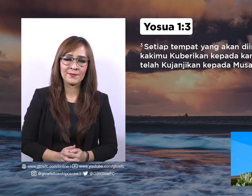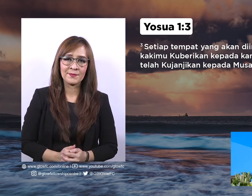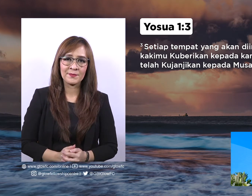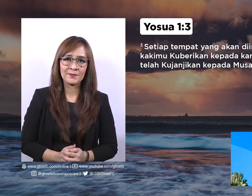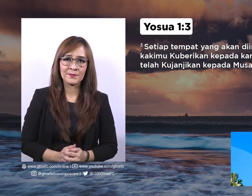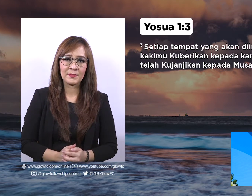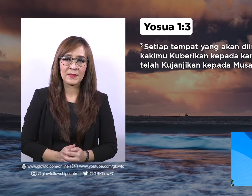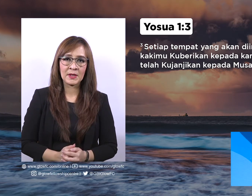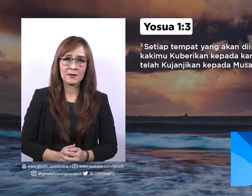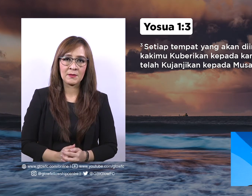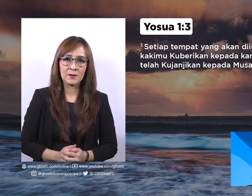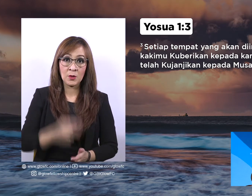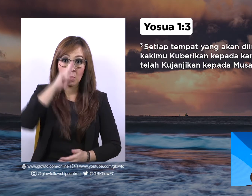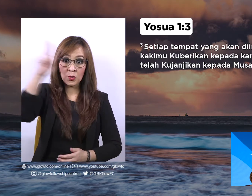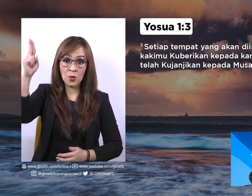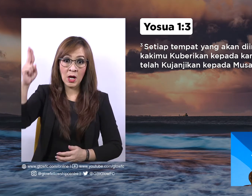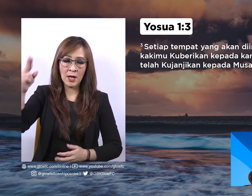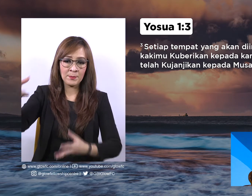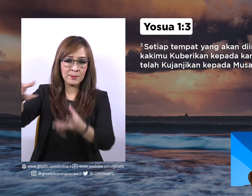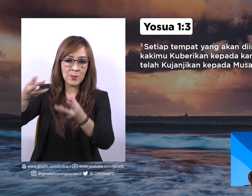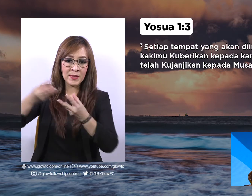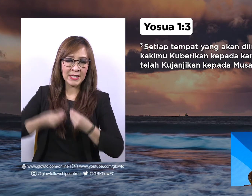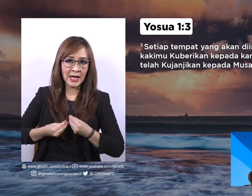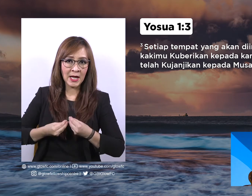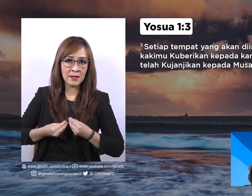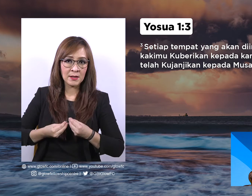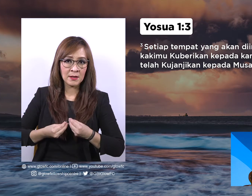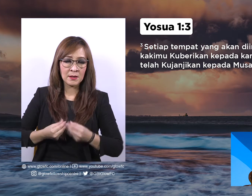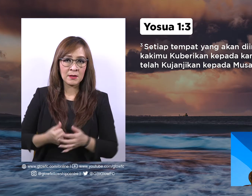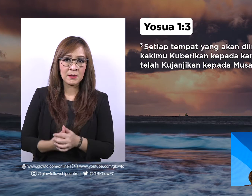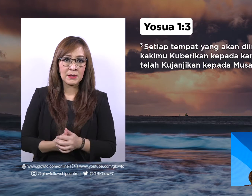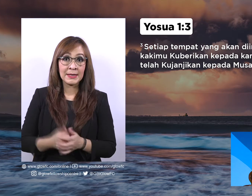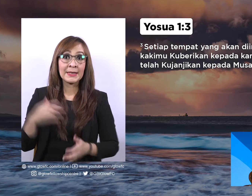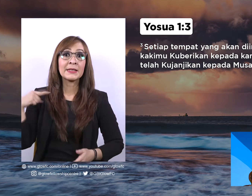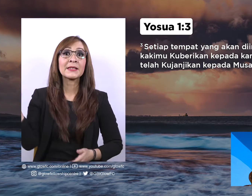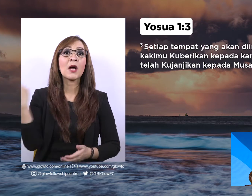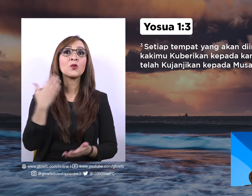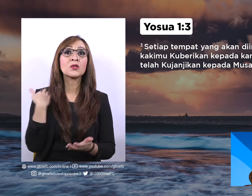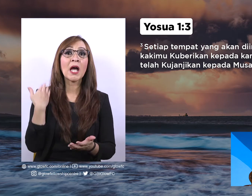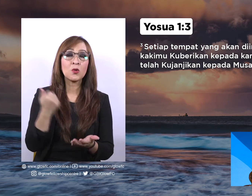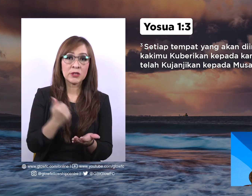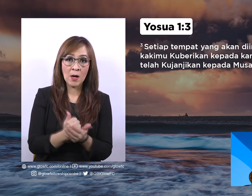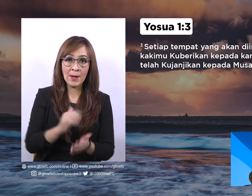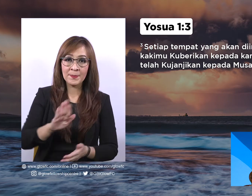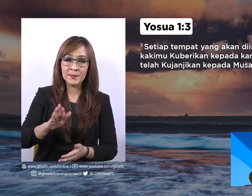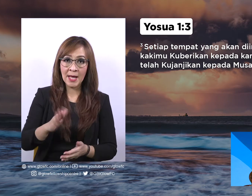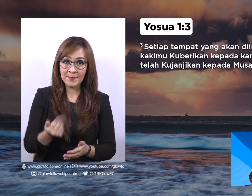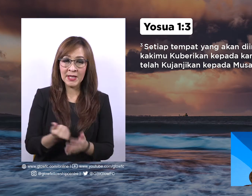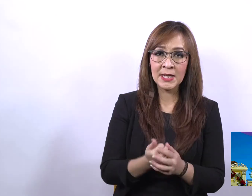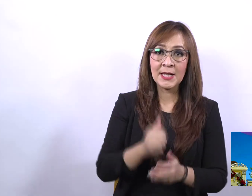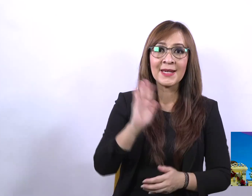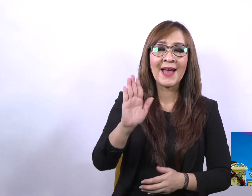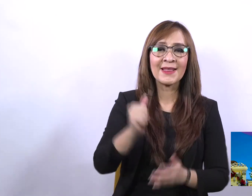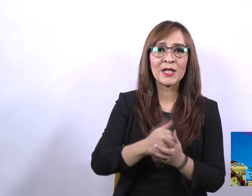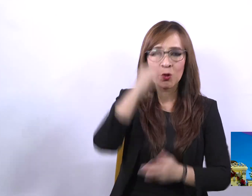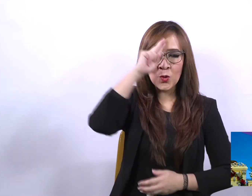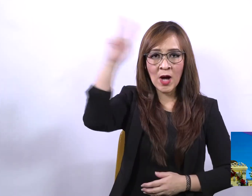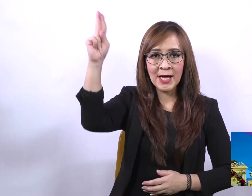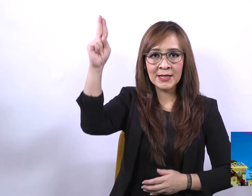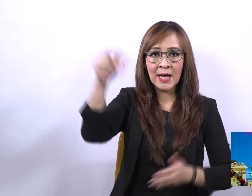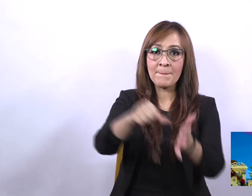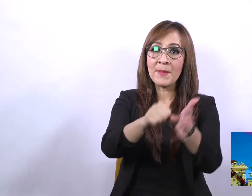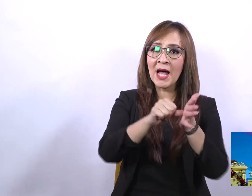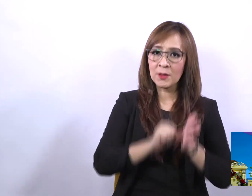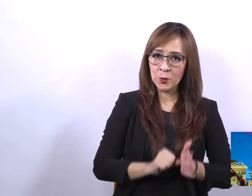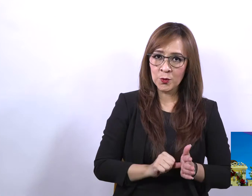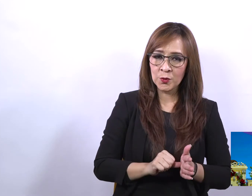di Jakarta Pak kakimu kuberikan kamu tugasnya hanya taat kamu hanya tugasnya Serius kamu hanya tugasnya lakukan apa yang kuperintahkan tapi tanah